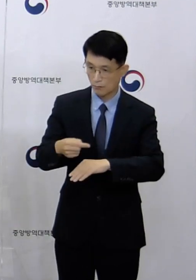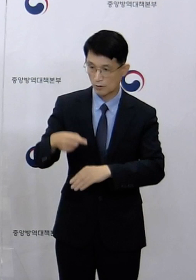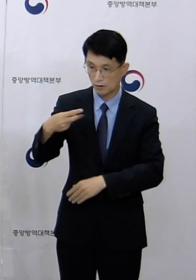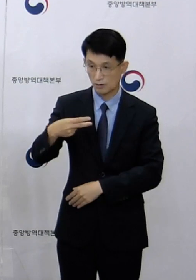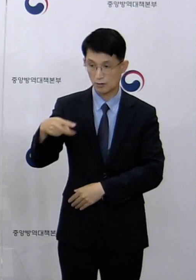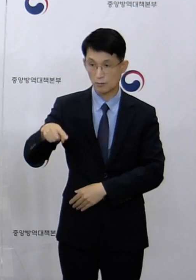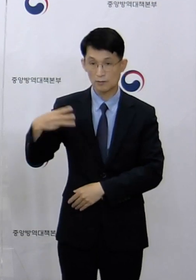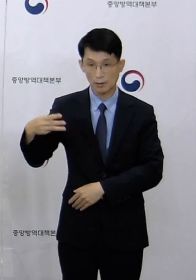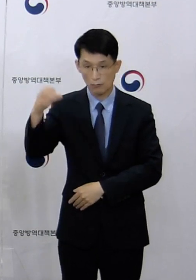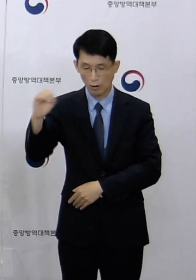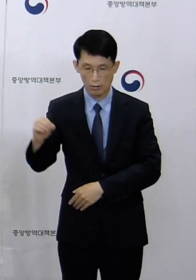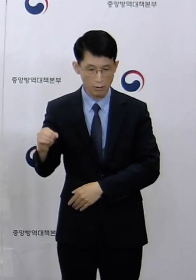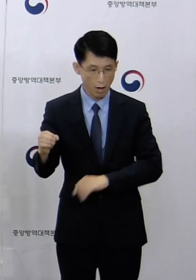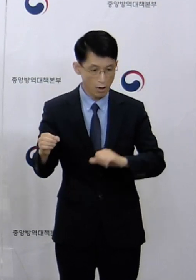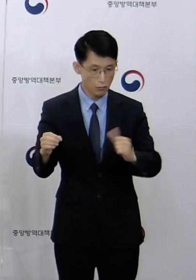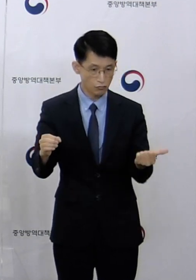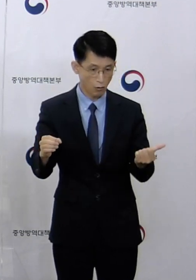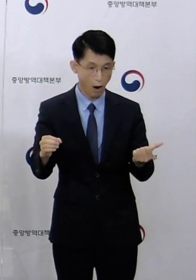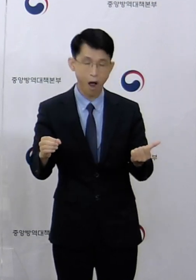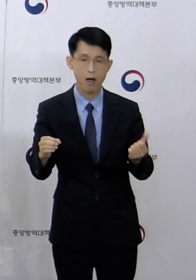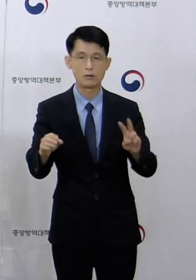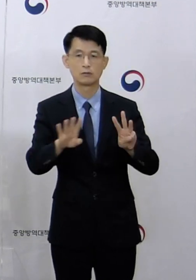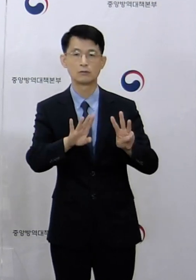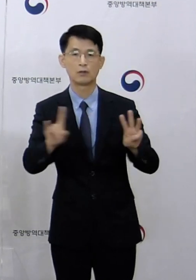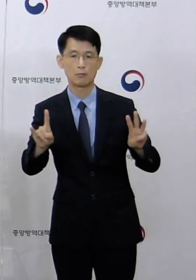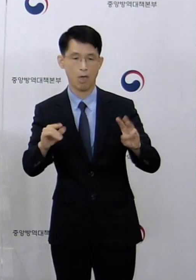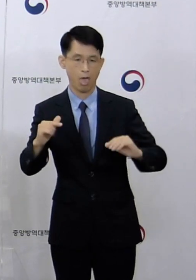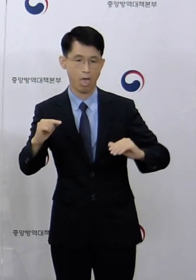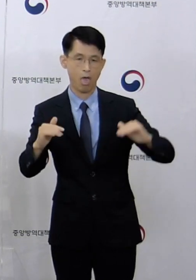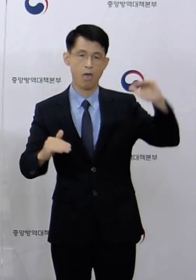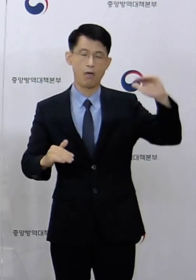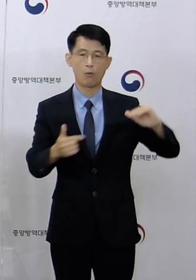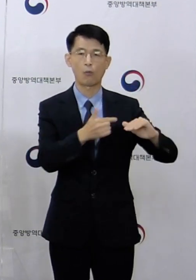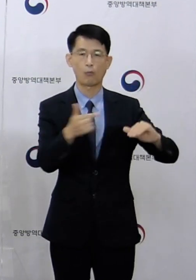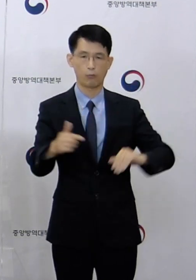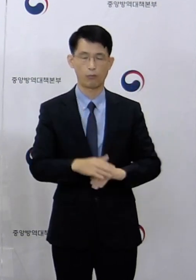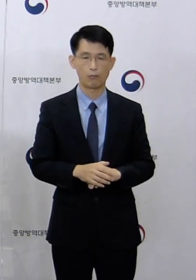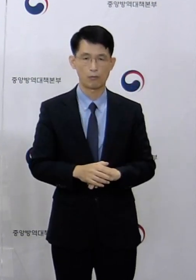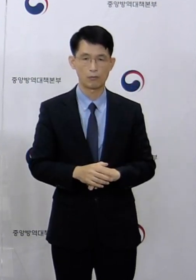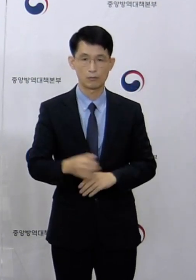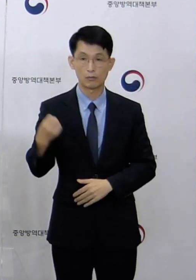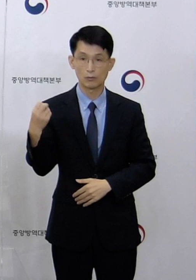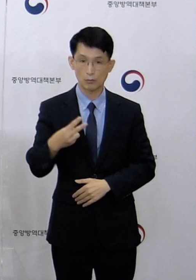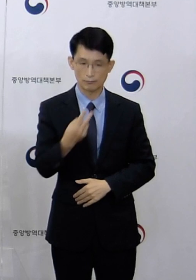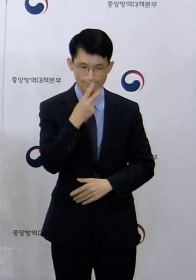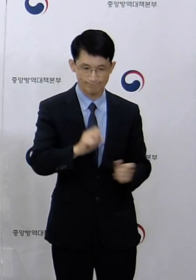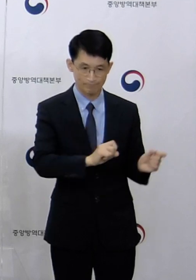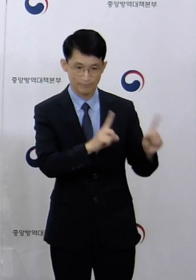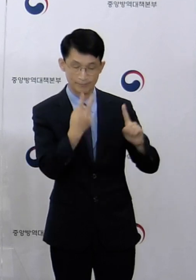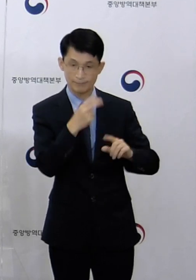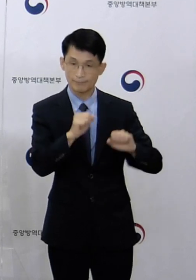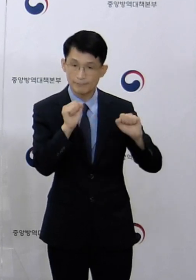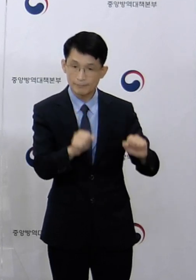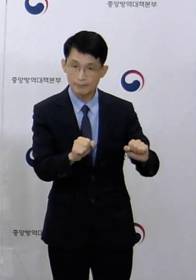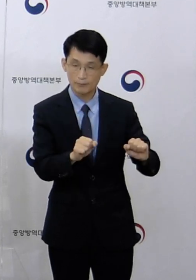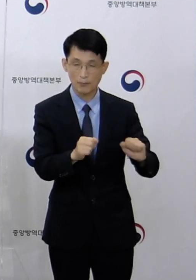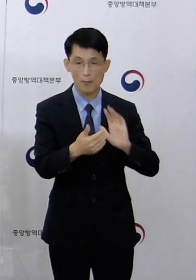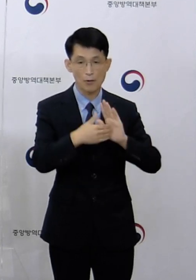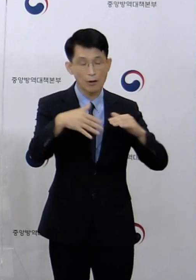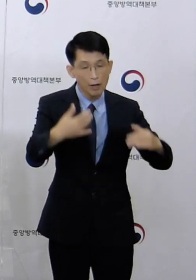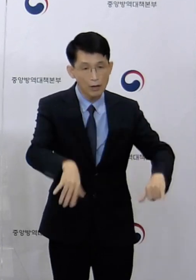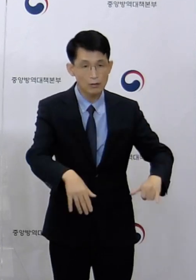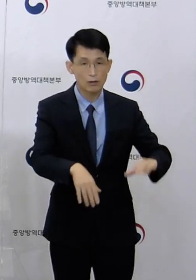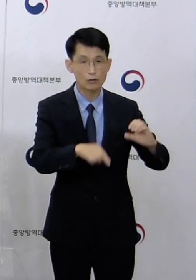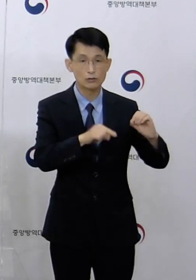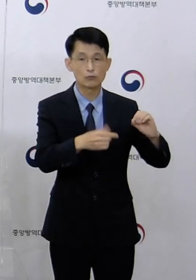저하자의 사망률이 3배 이상 높게 나타났습니다. 또한 생존율 비교 시 면역 저하자는